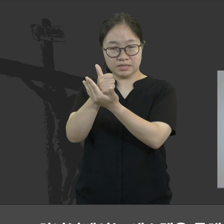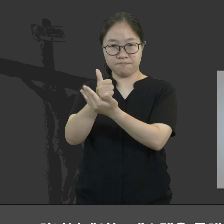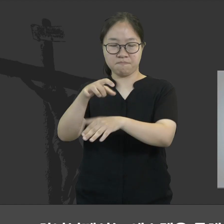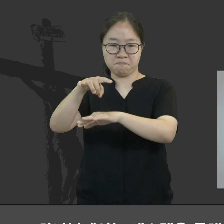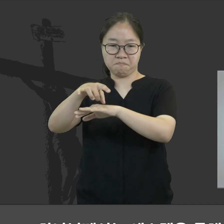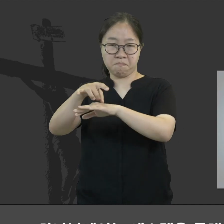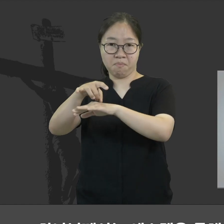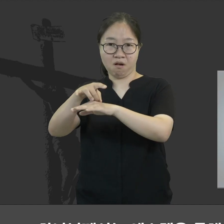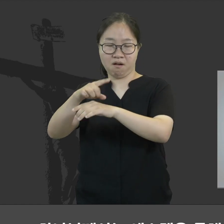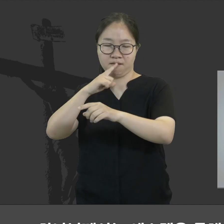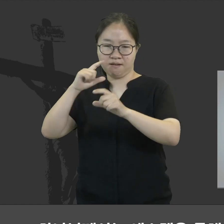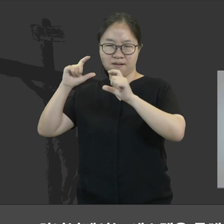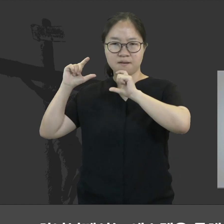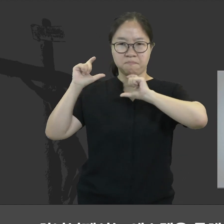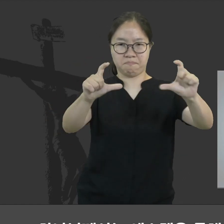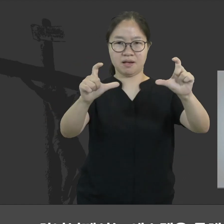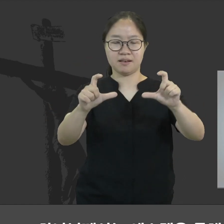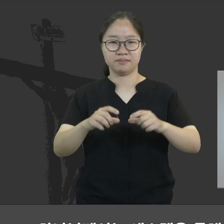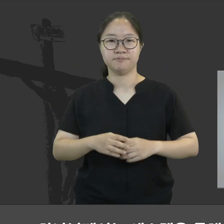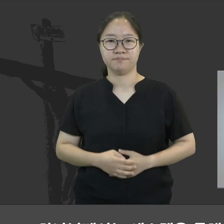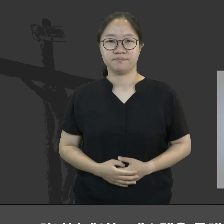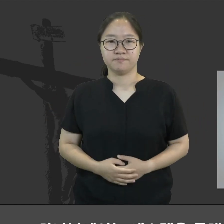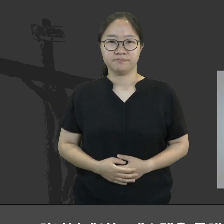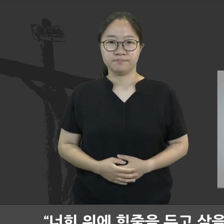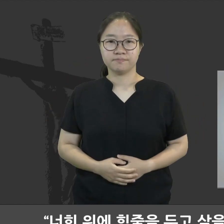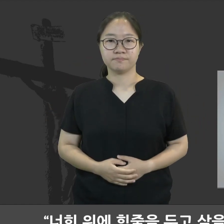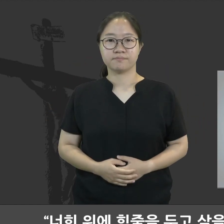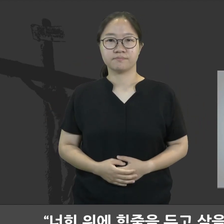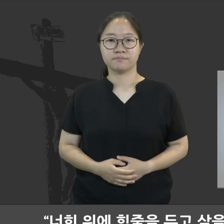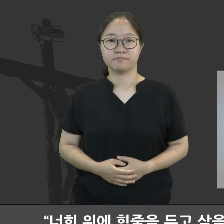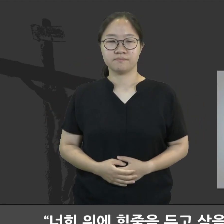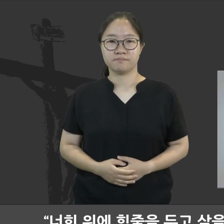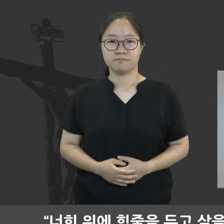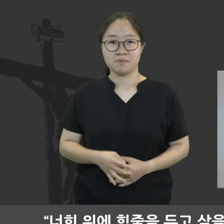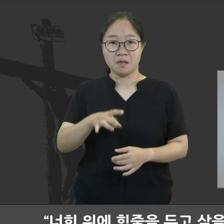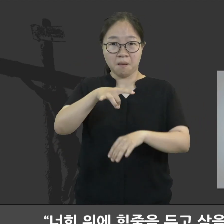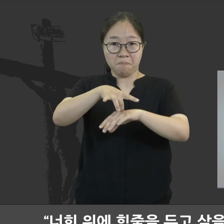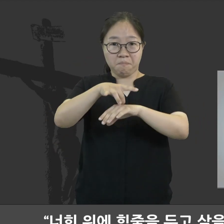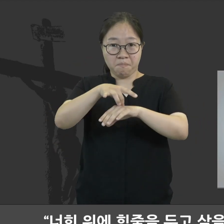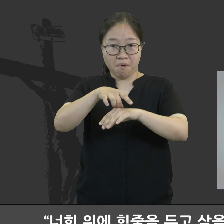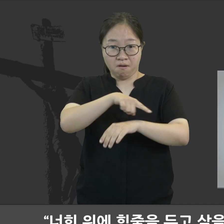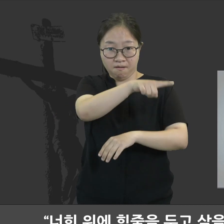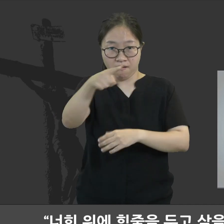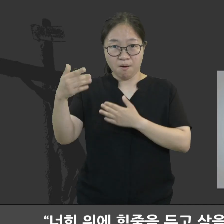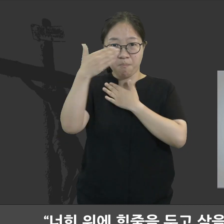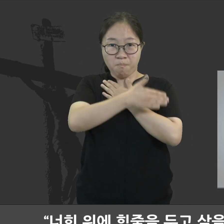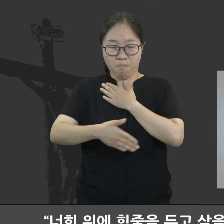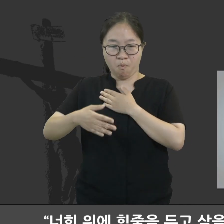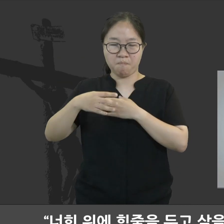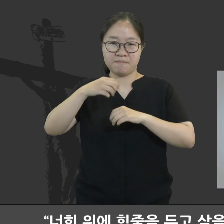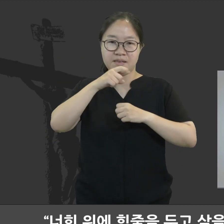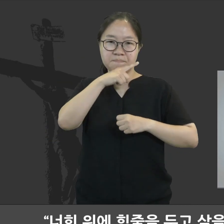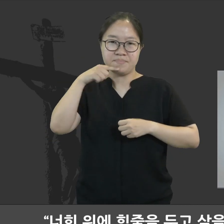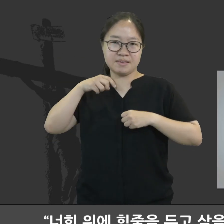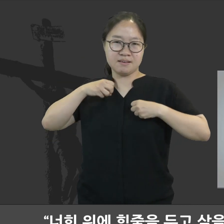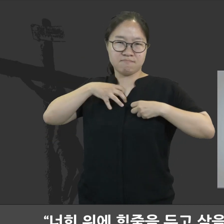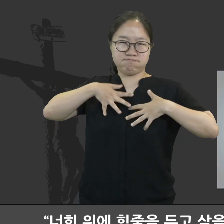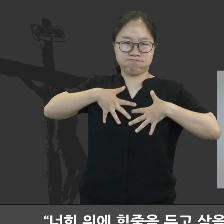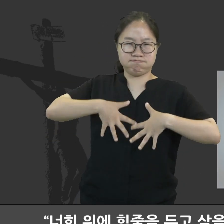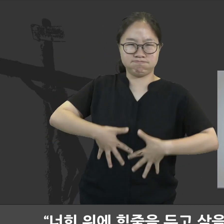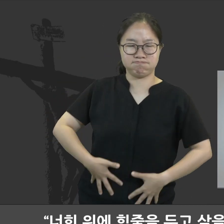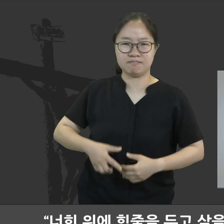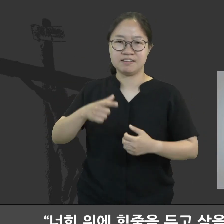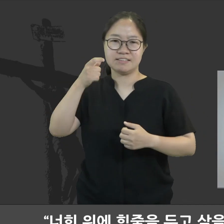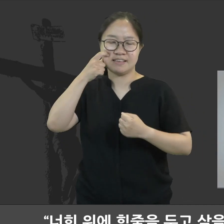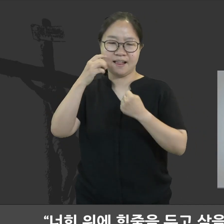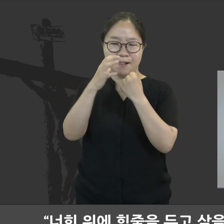하나님께서는 에스겔을 통해 뼈들에게 말씀하십니다. 너희 위에 힘줄을 두고 살을 입히고 가죽으로